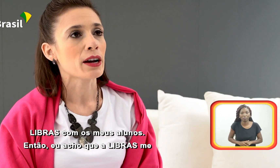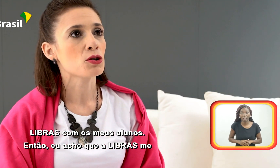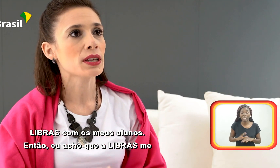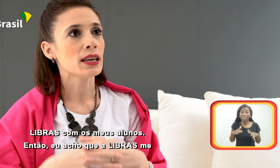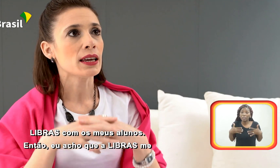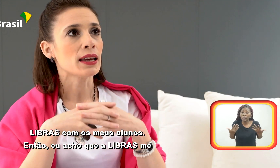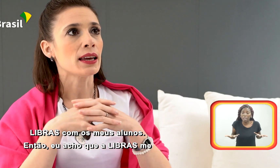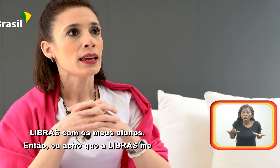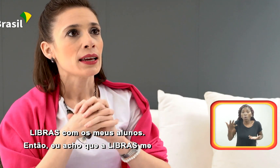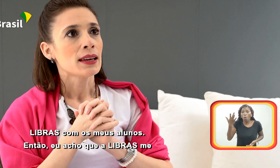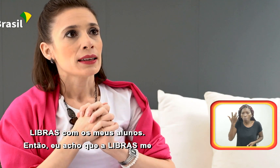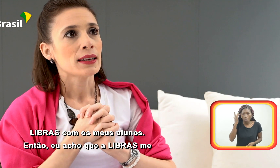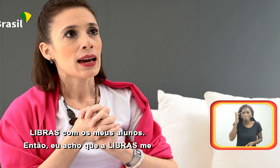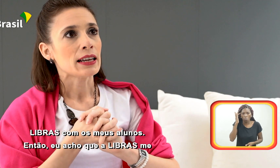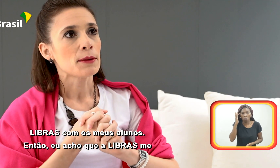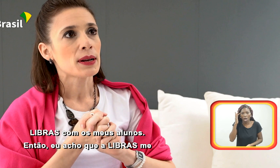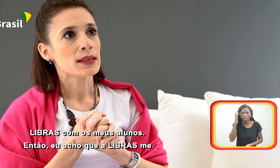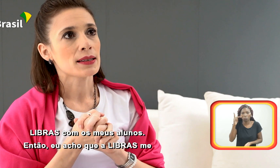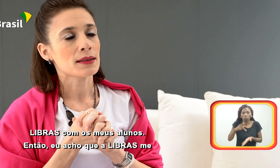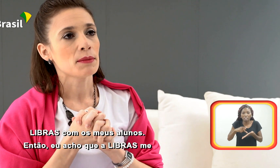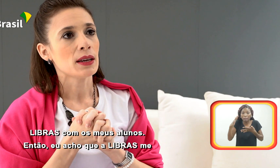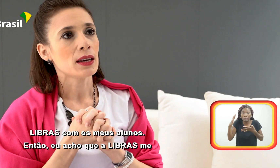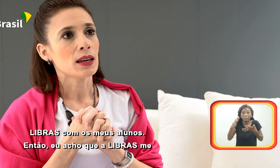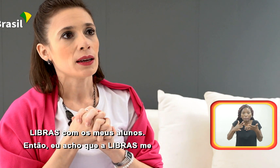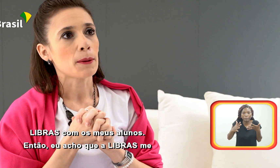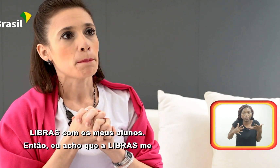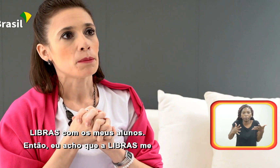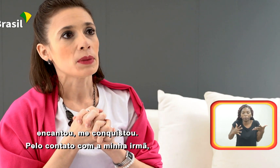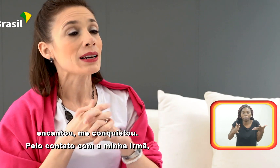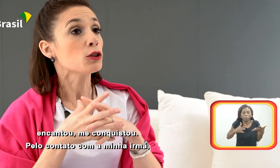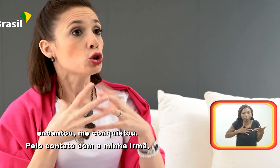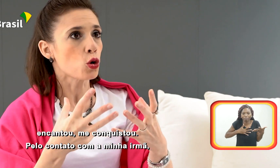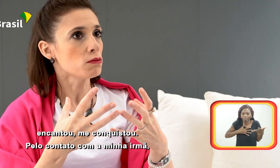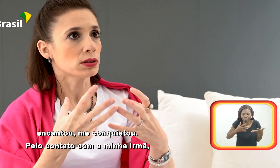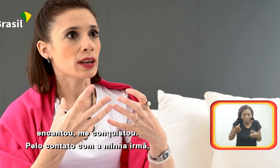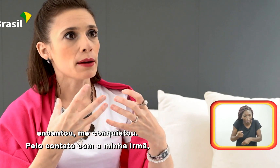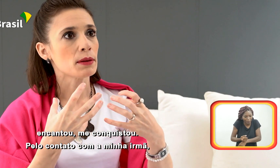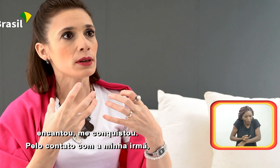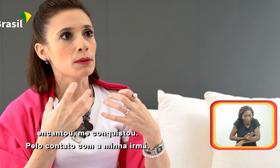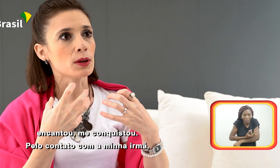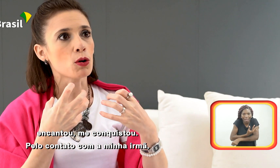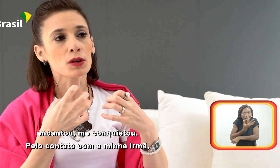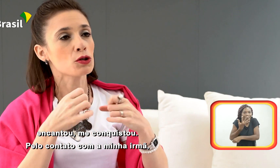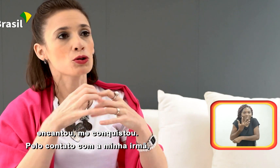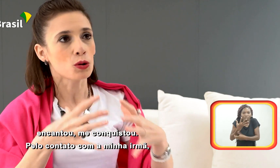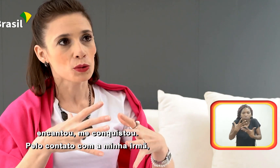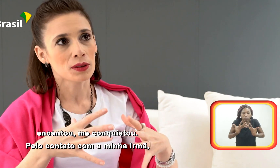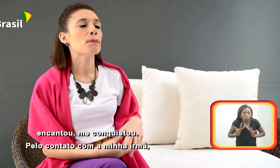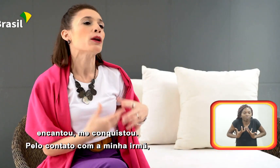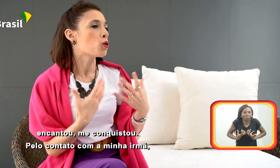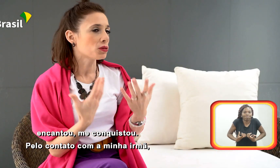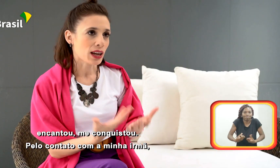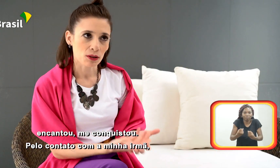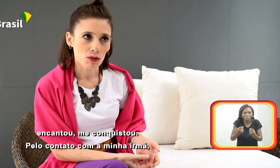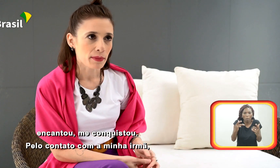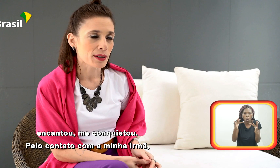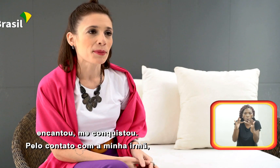acho que a Libras me encantou, sabe? Me conquistou pelo contato com a minha